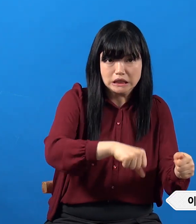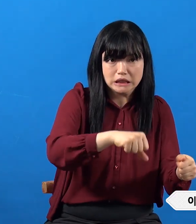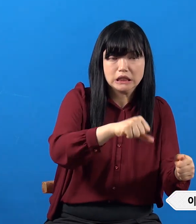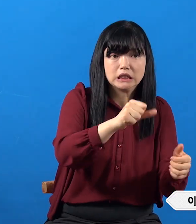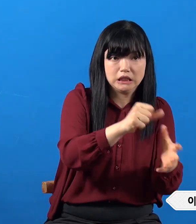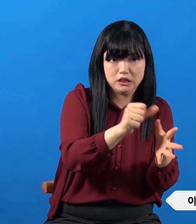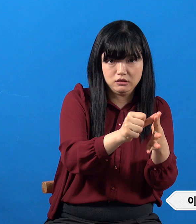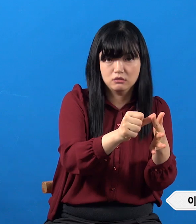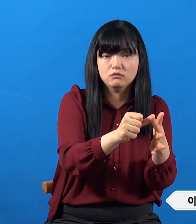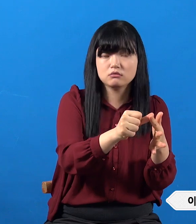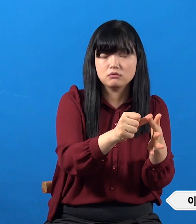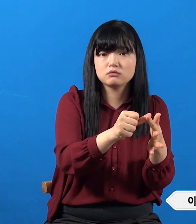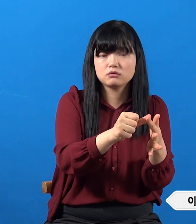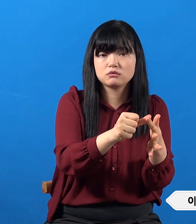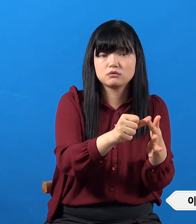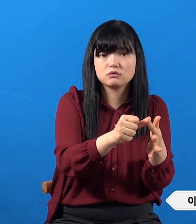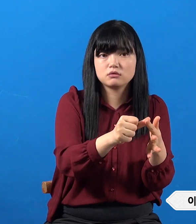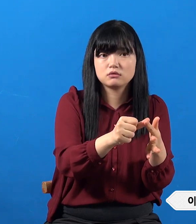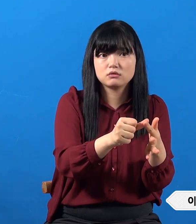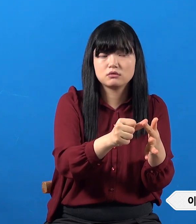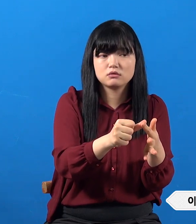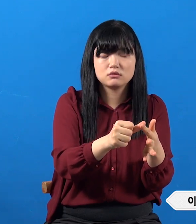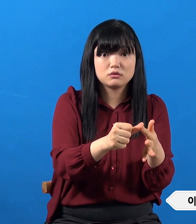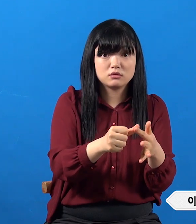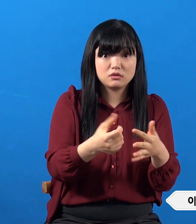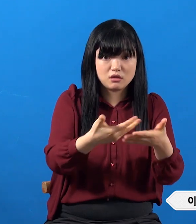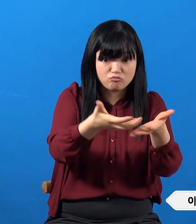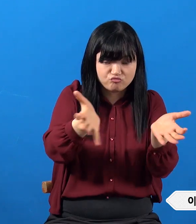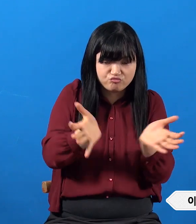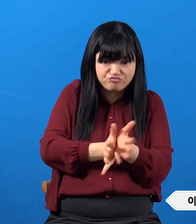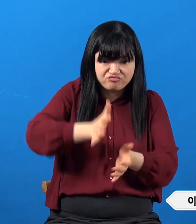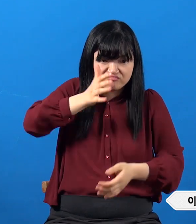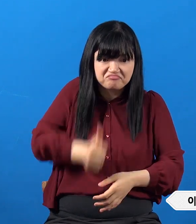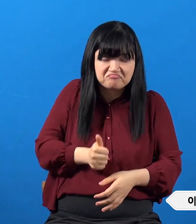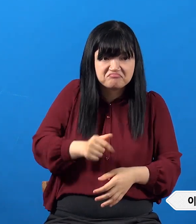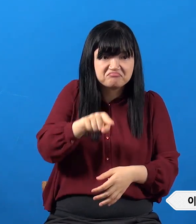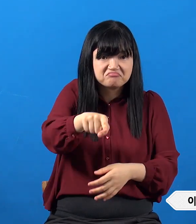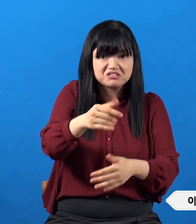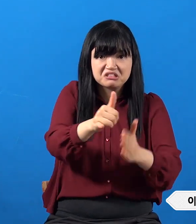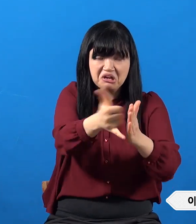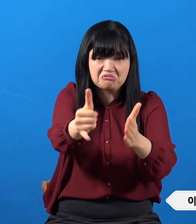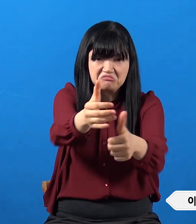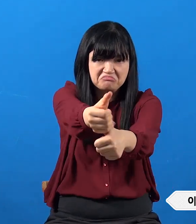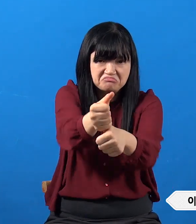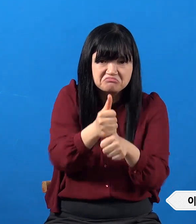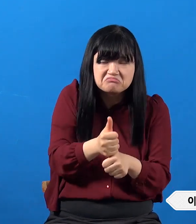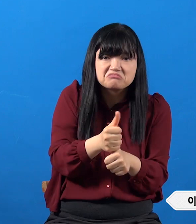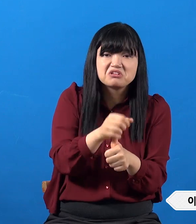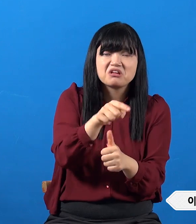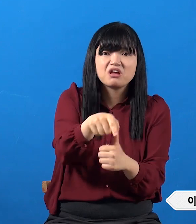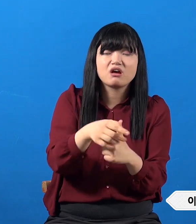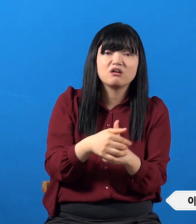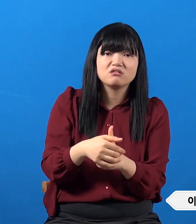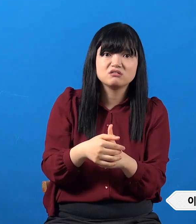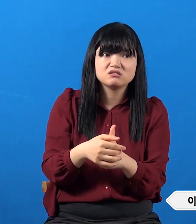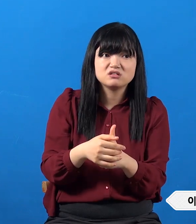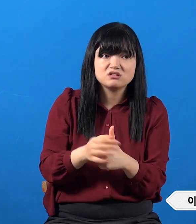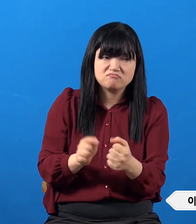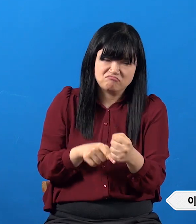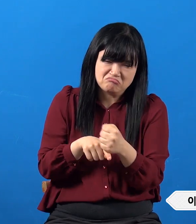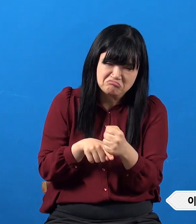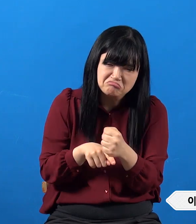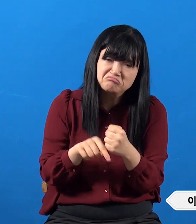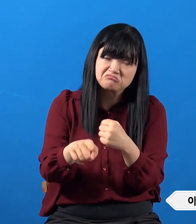가족이 믿었어요. 그러자 이 부족의 추장이 그 가족을 체포해갖고